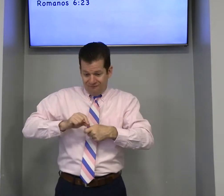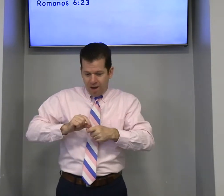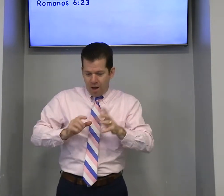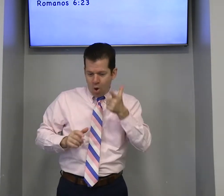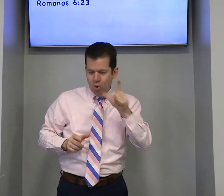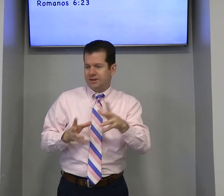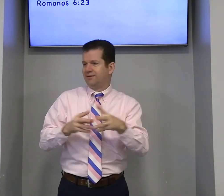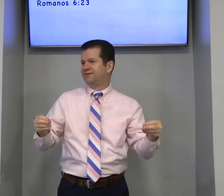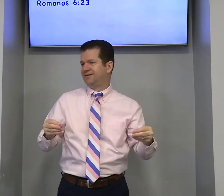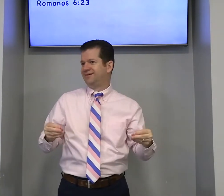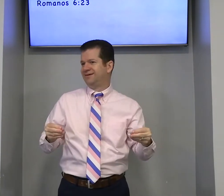Eu mesmo